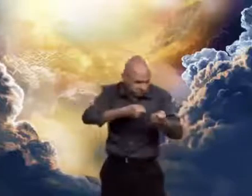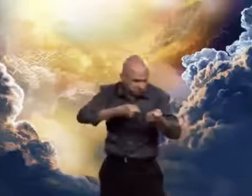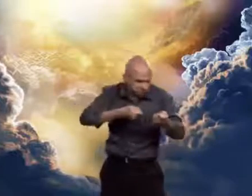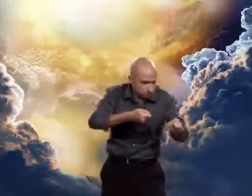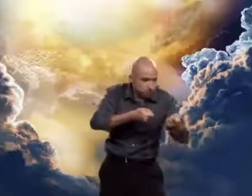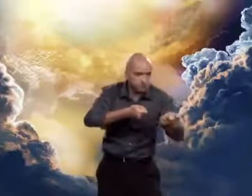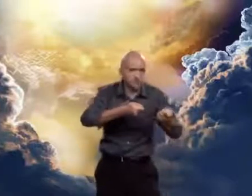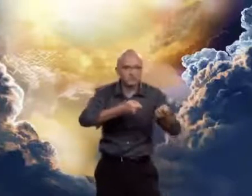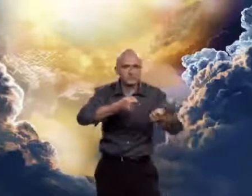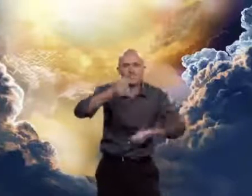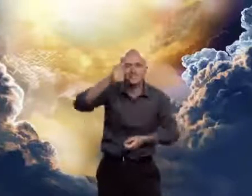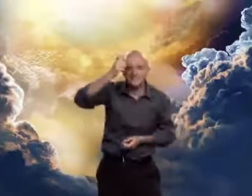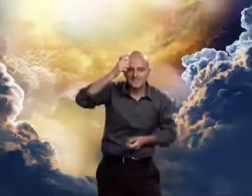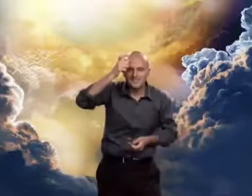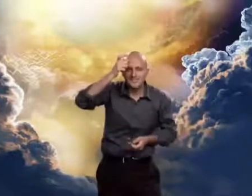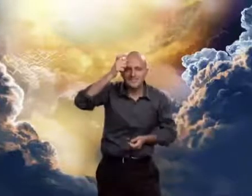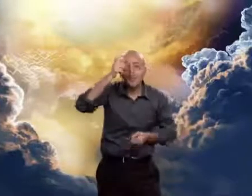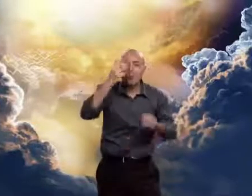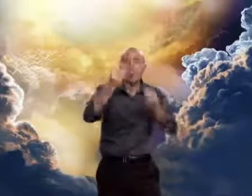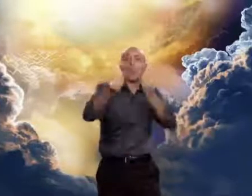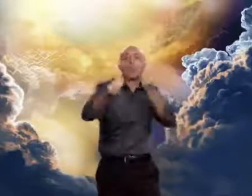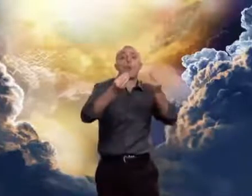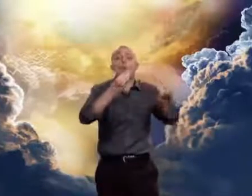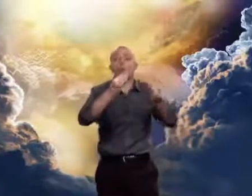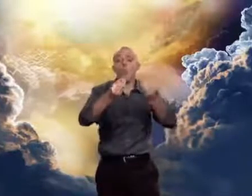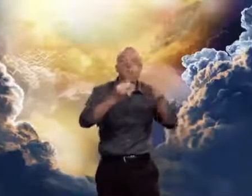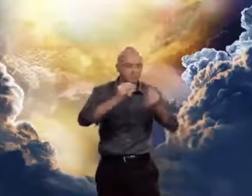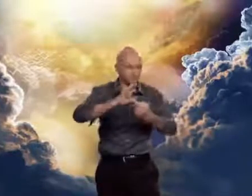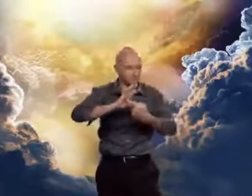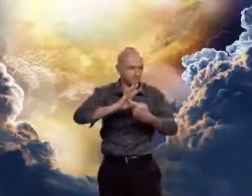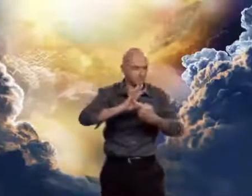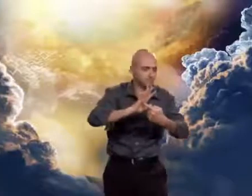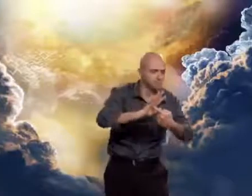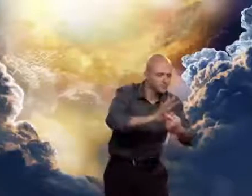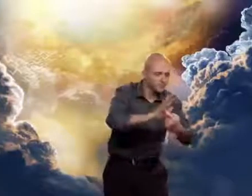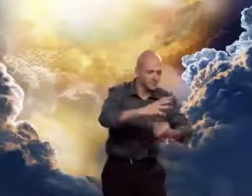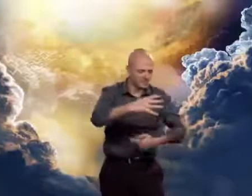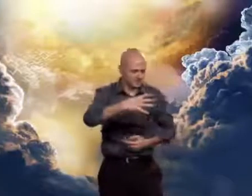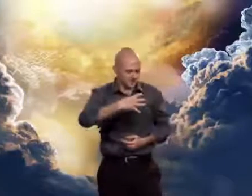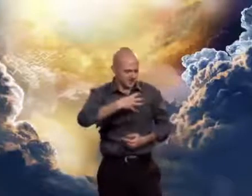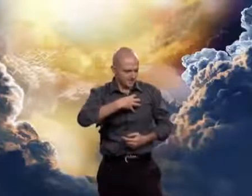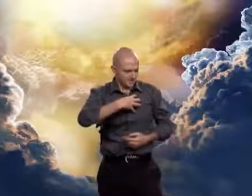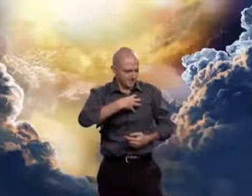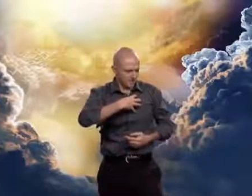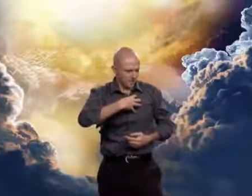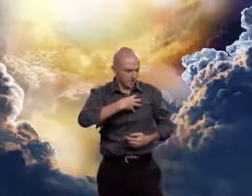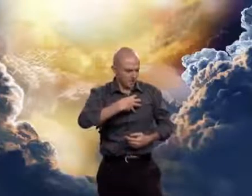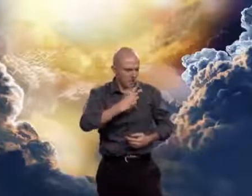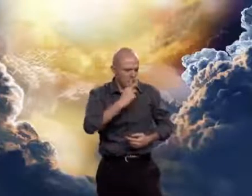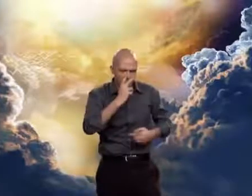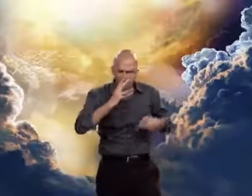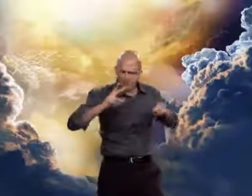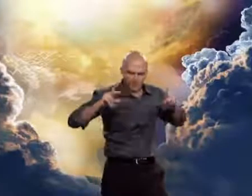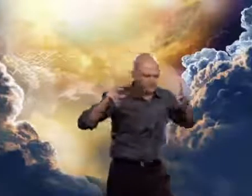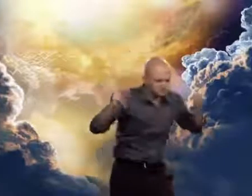amigos falecidos. A imitação é perfeita e é reproduzida com maravilhosa exatidão. Muitos são consolados com